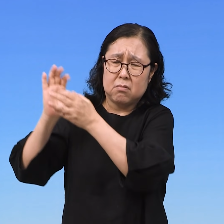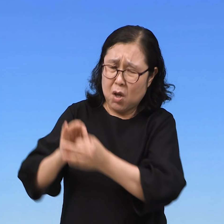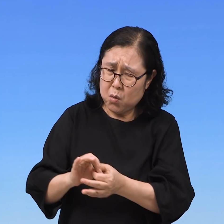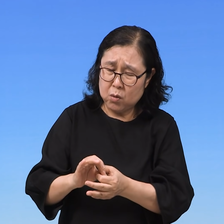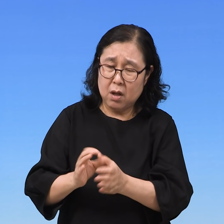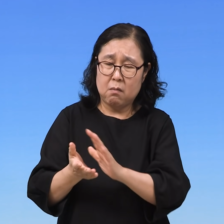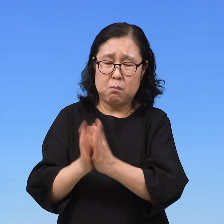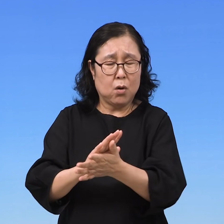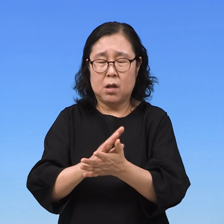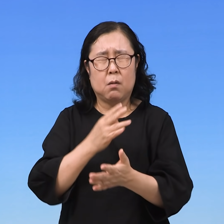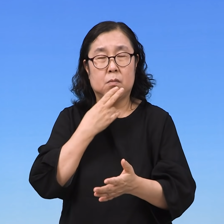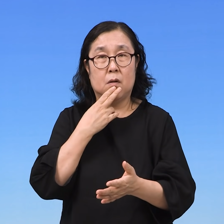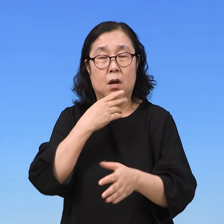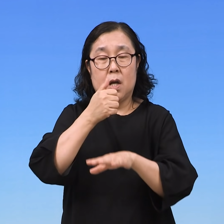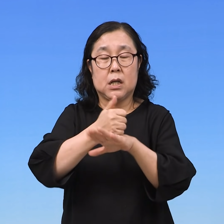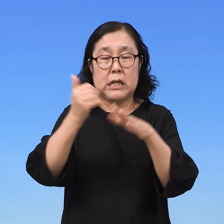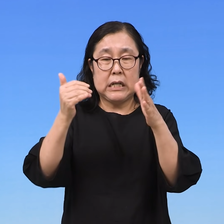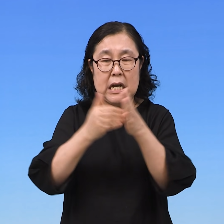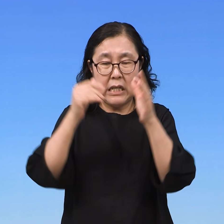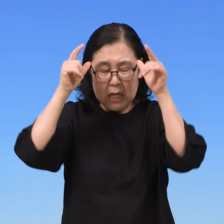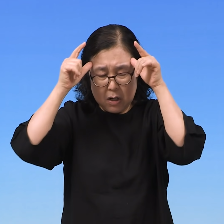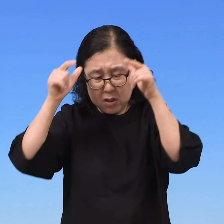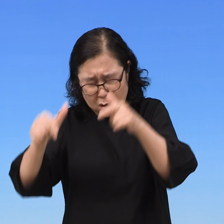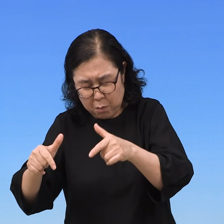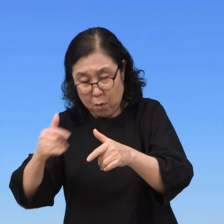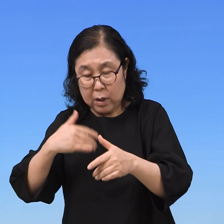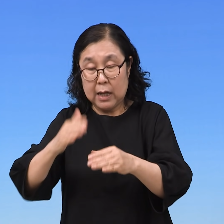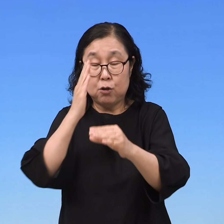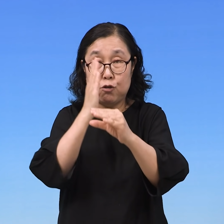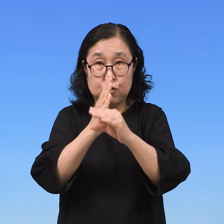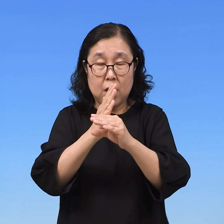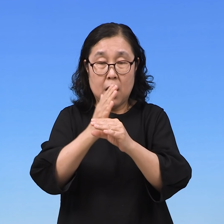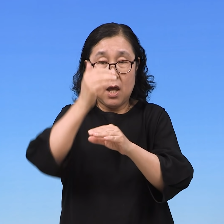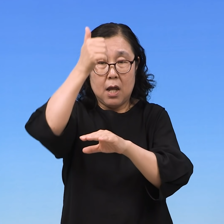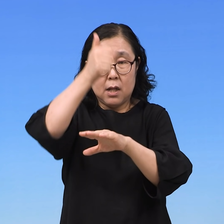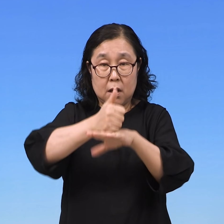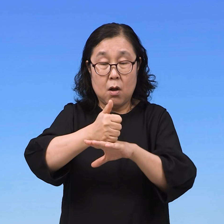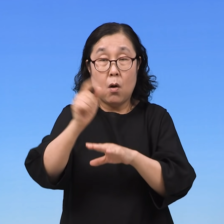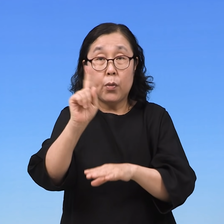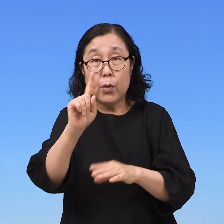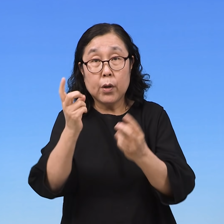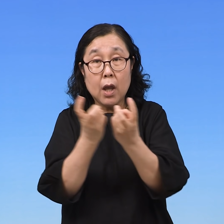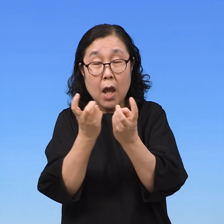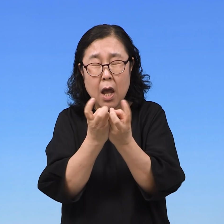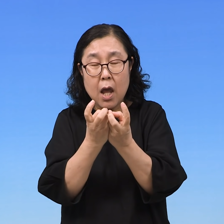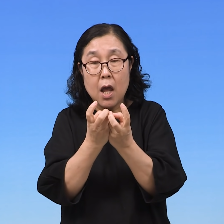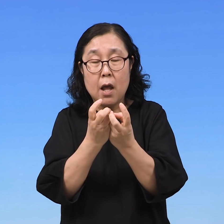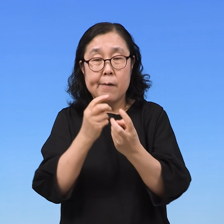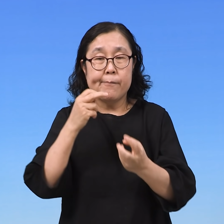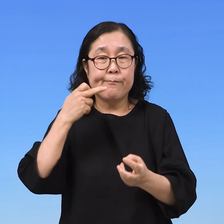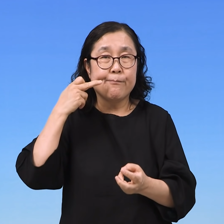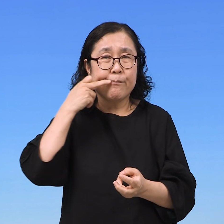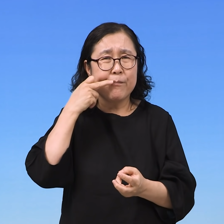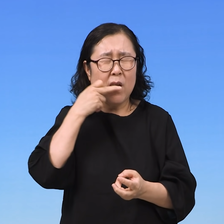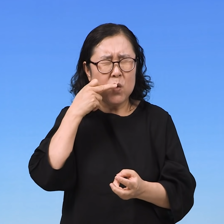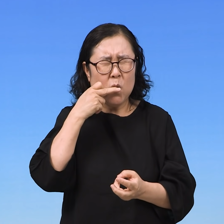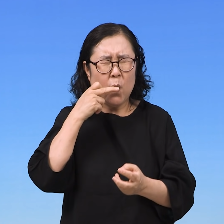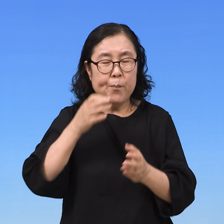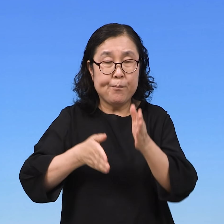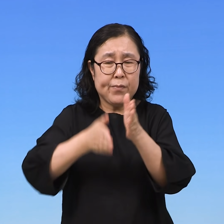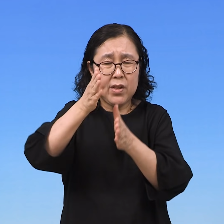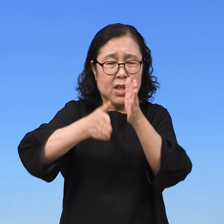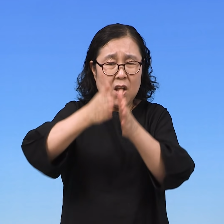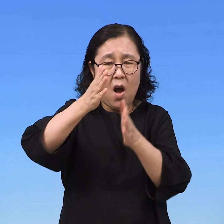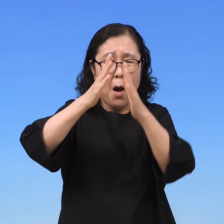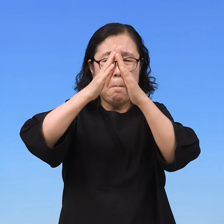하나도 없습니다. 그러다가 끝까지 그렇게 미숙함으로 가다가 나중에 어떻게 됩니까? 결국은 소돔 고모라